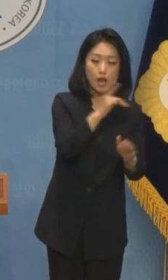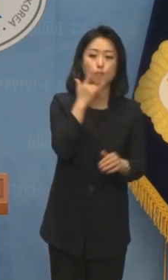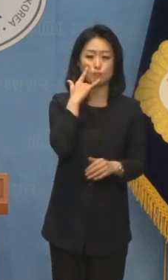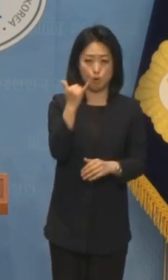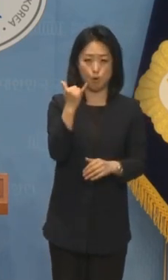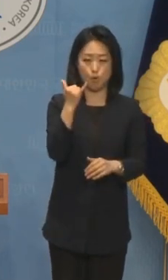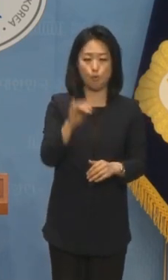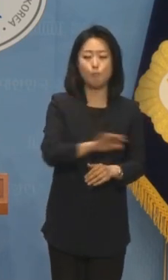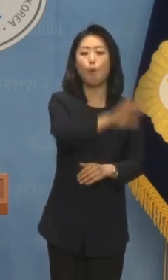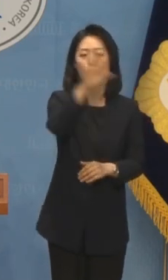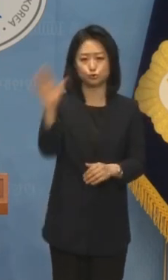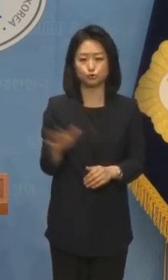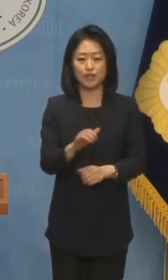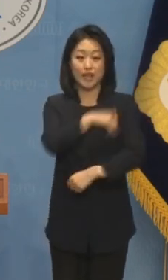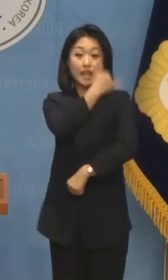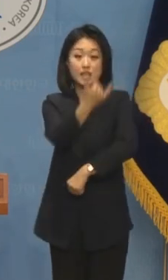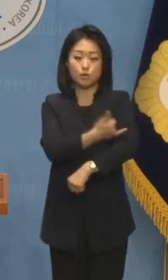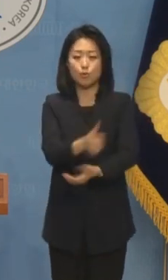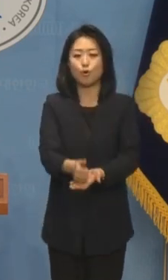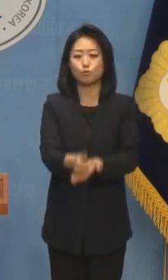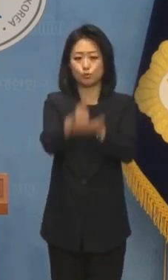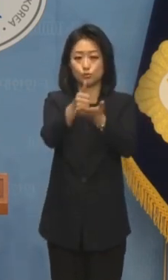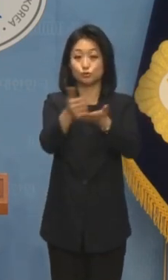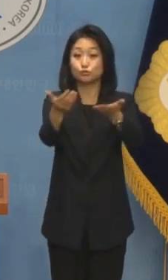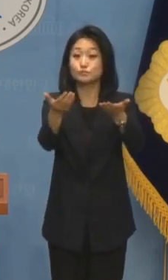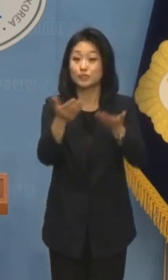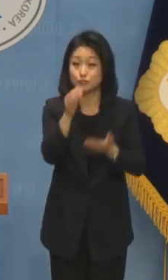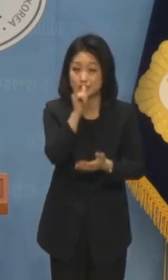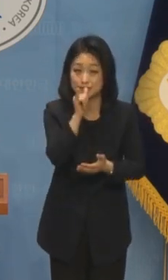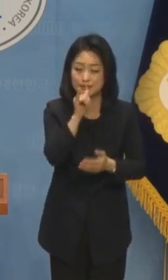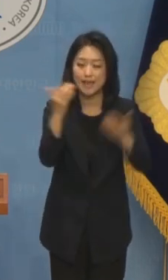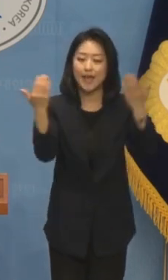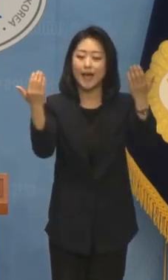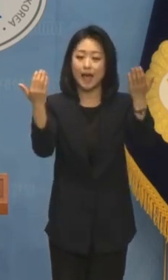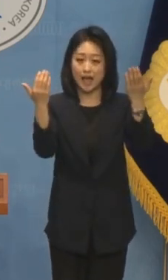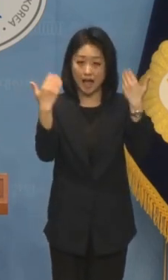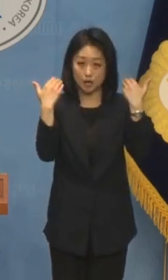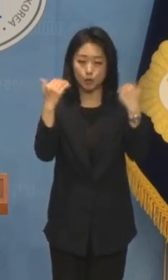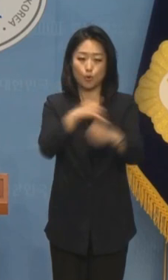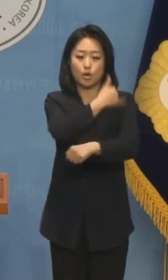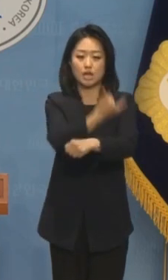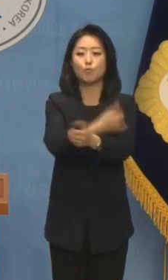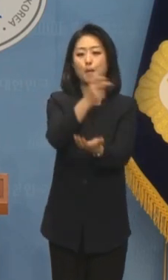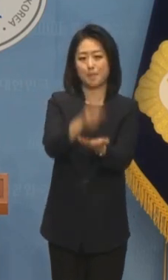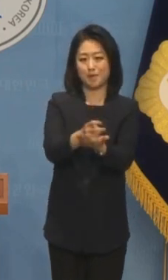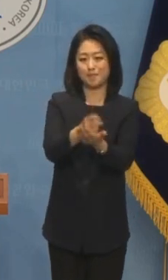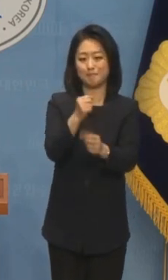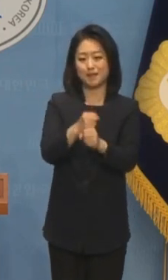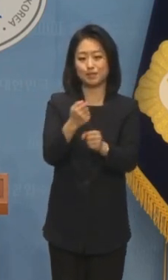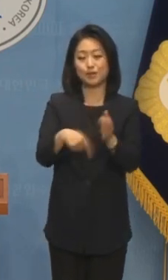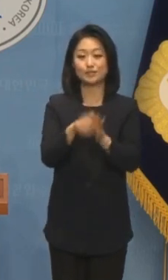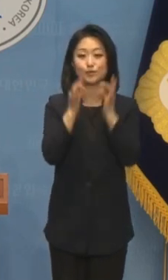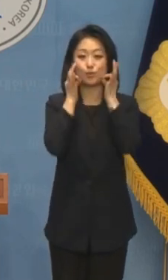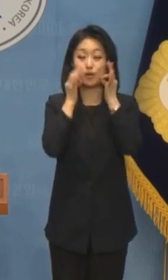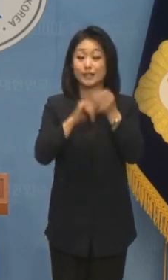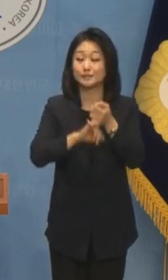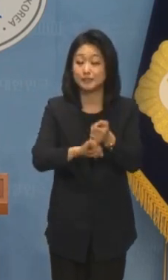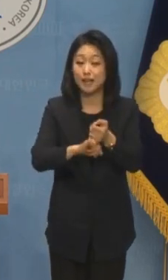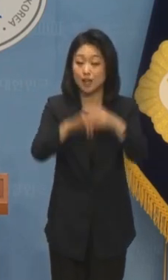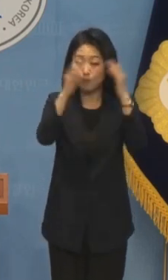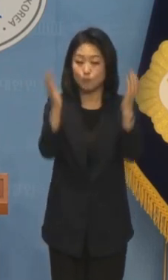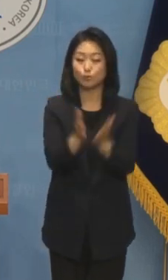교육 공동체 모두의 인권이 보장받을 수 있는 학교인권법 제정을 위해 노력하겠습니다.